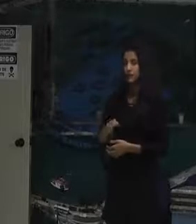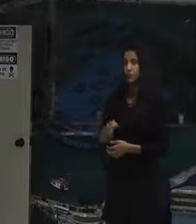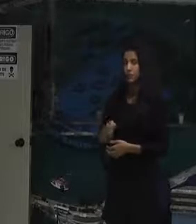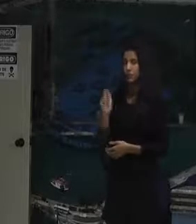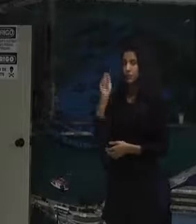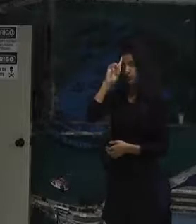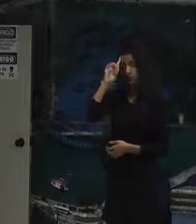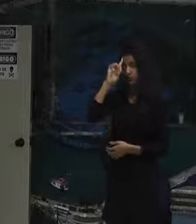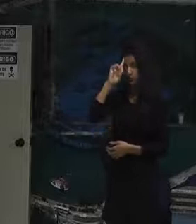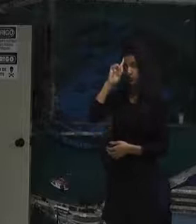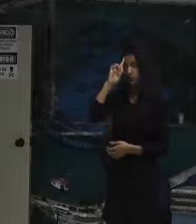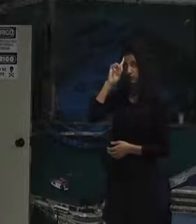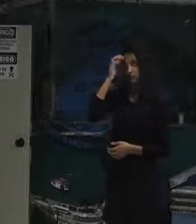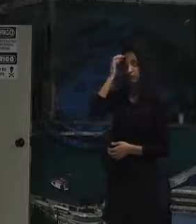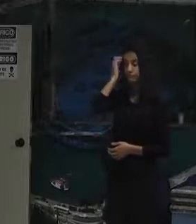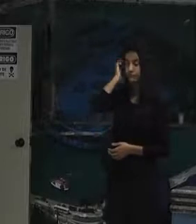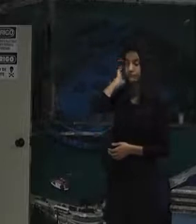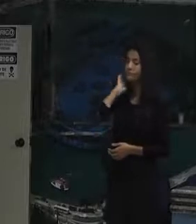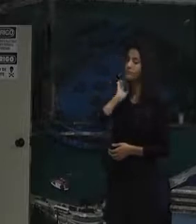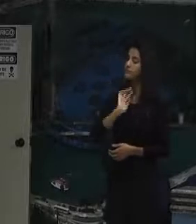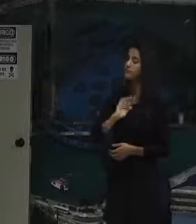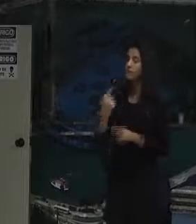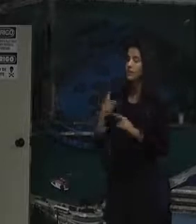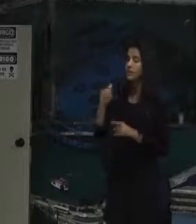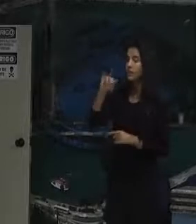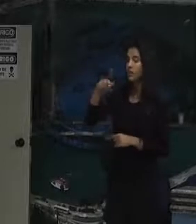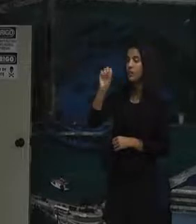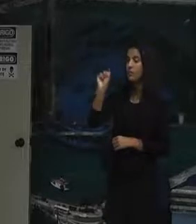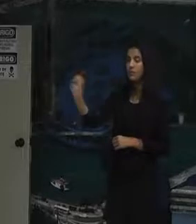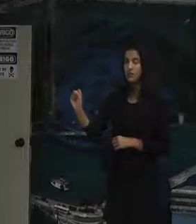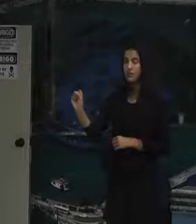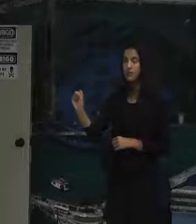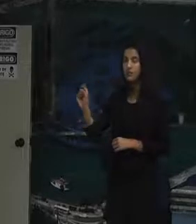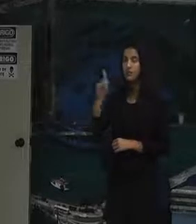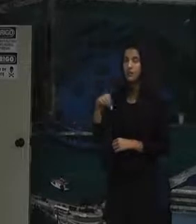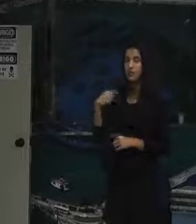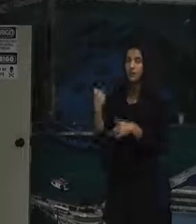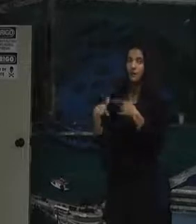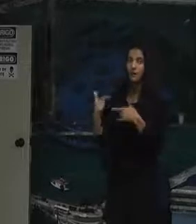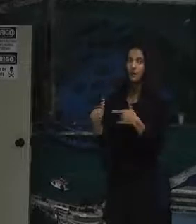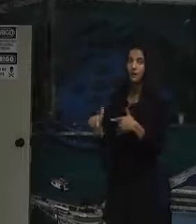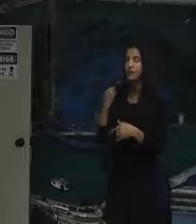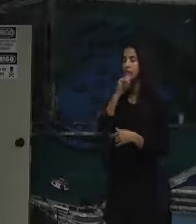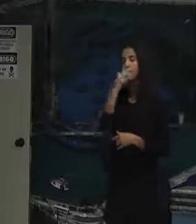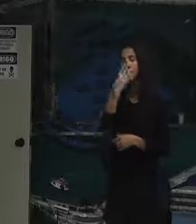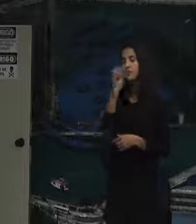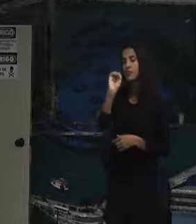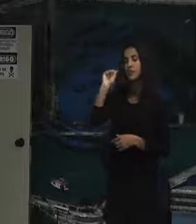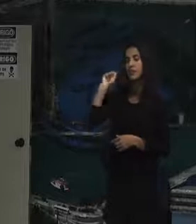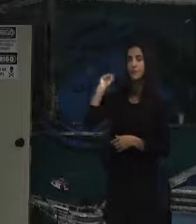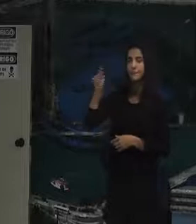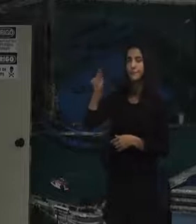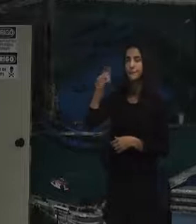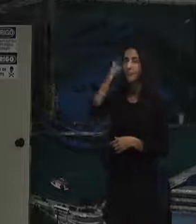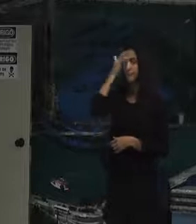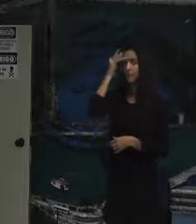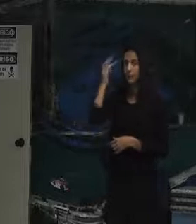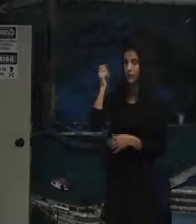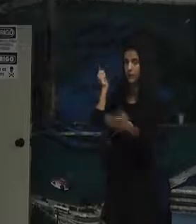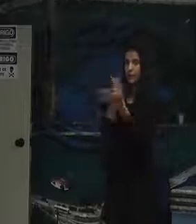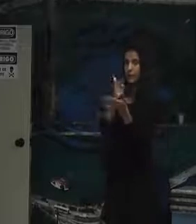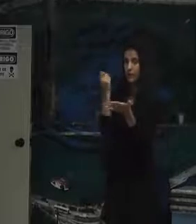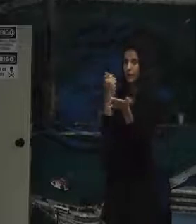diariamente? Porque o ISS é pelo serviço prestado. Vamos dizer que ela pegue 30 mil passageiros, ela paga baseado